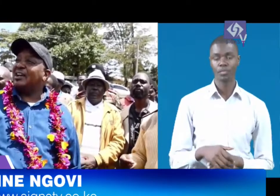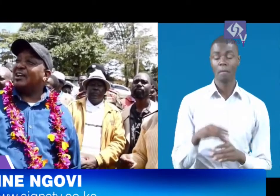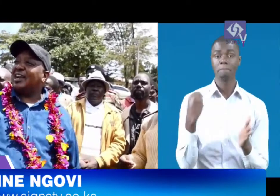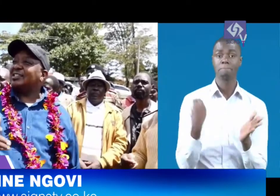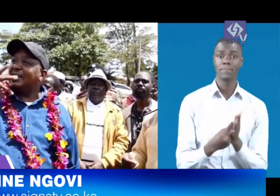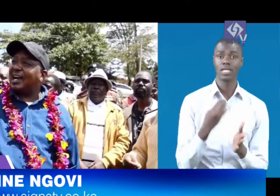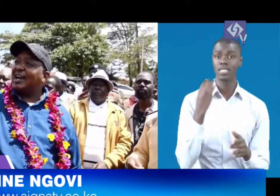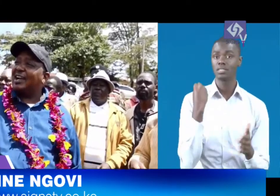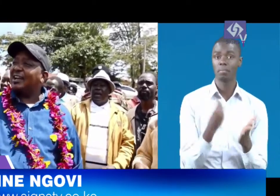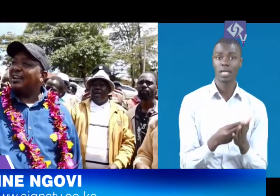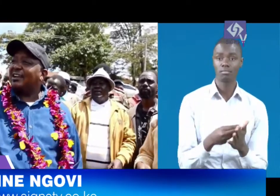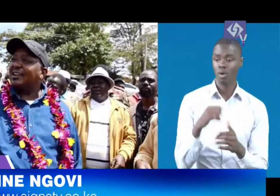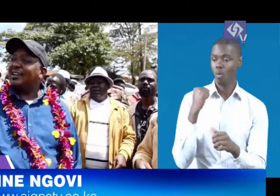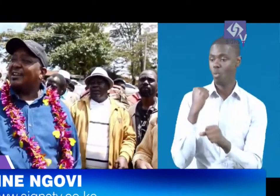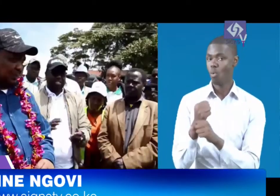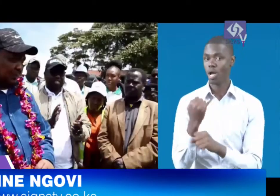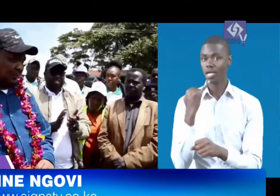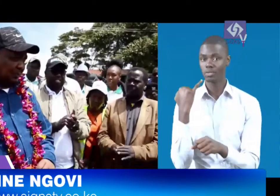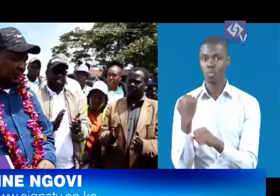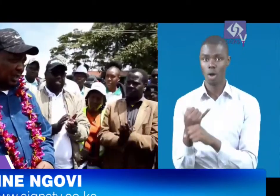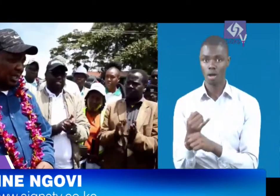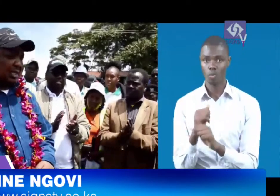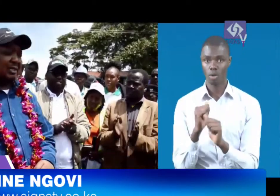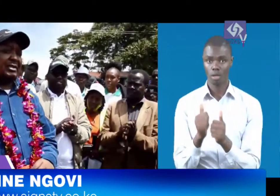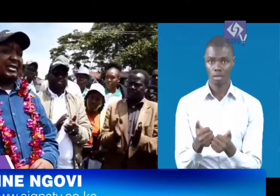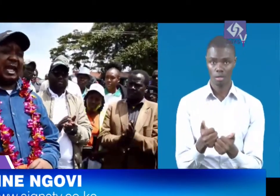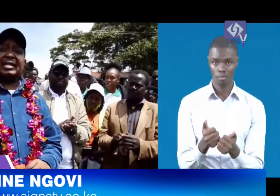pesa. Kasi ni kasi.